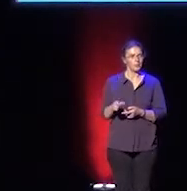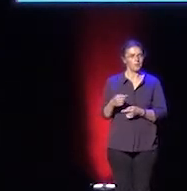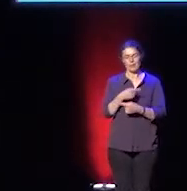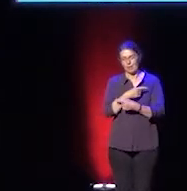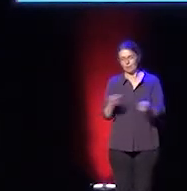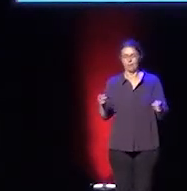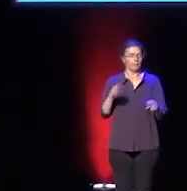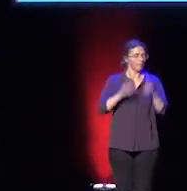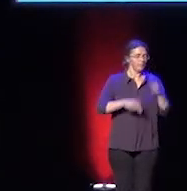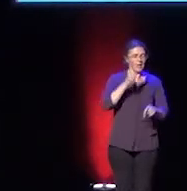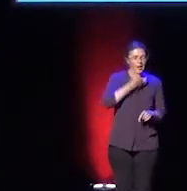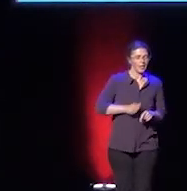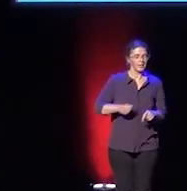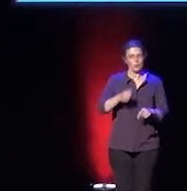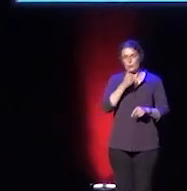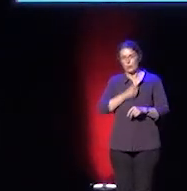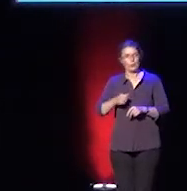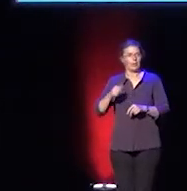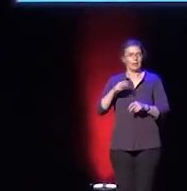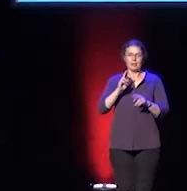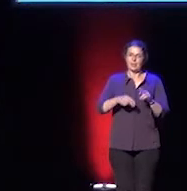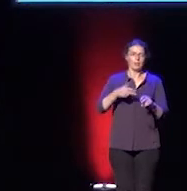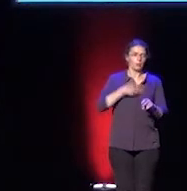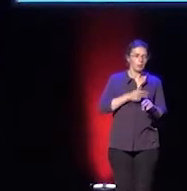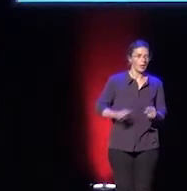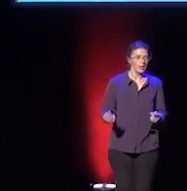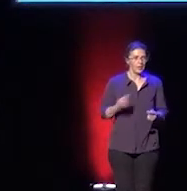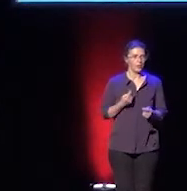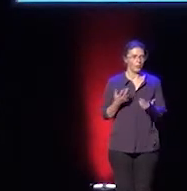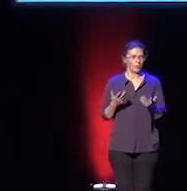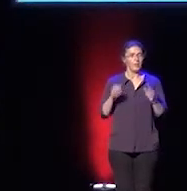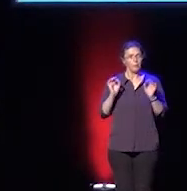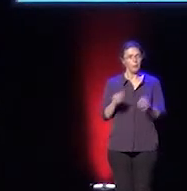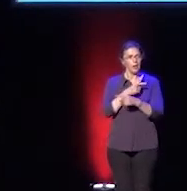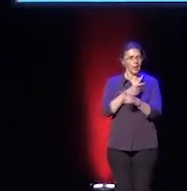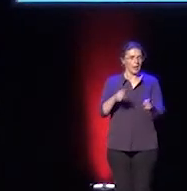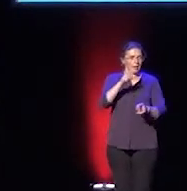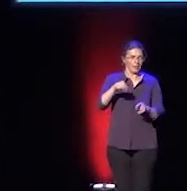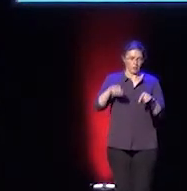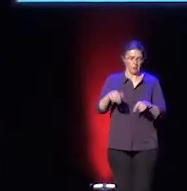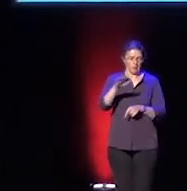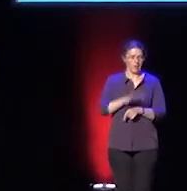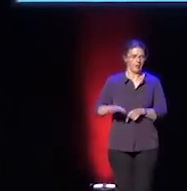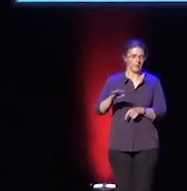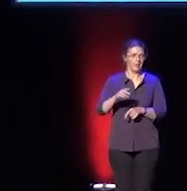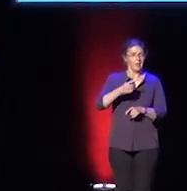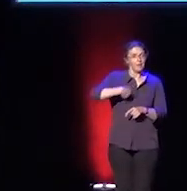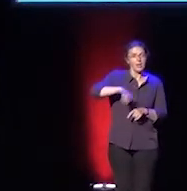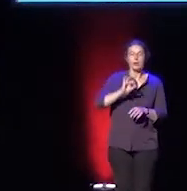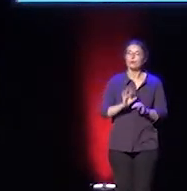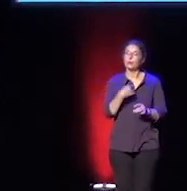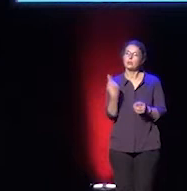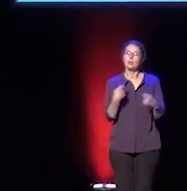jeder Altersstufe und jeder sozialen Herkunft. Es gilt für alle Menschen in unserem Lande, was wir für unsere